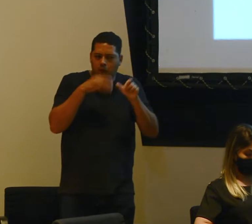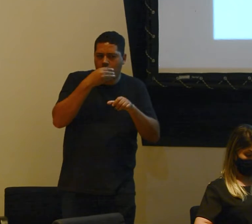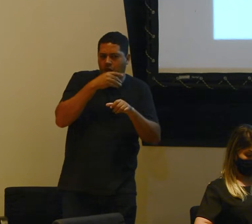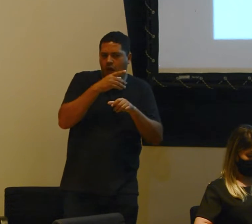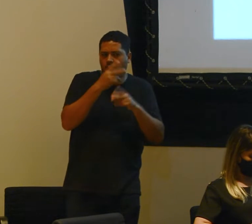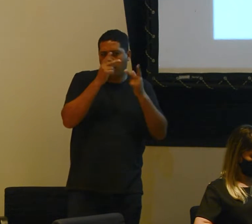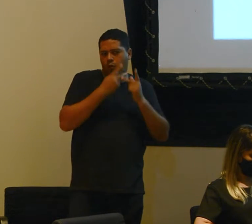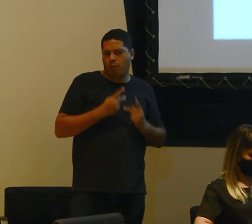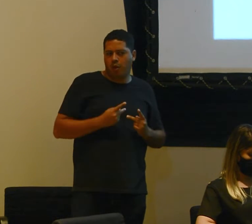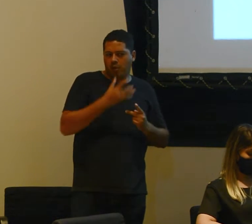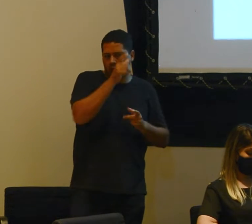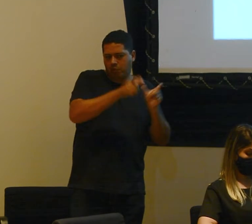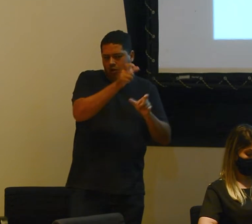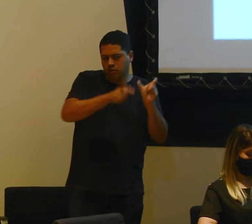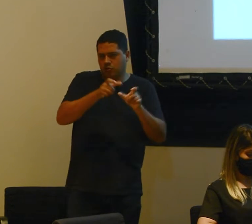bem, mas